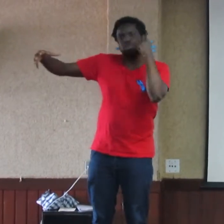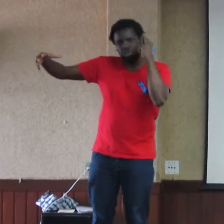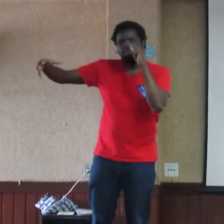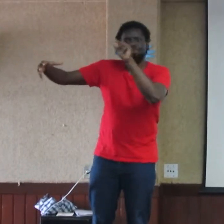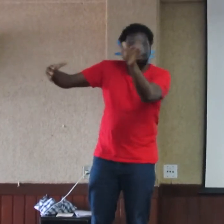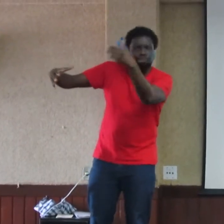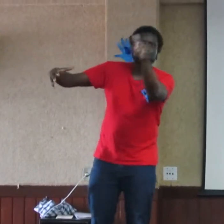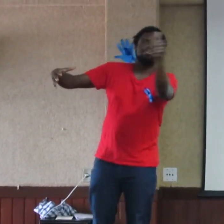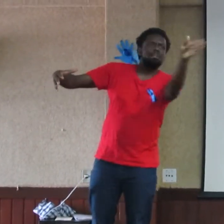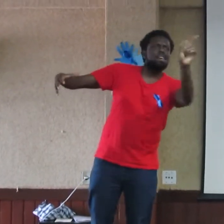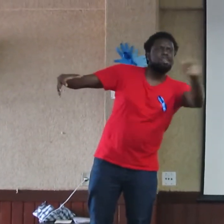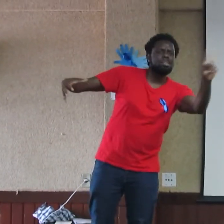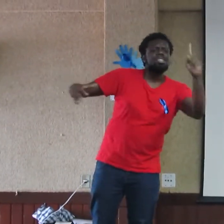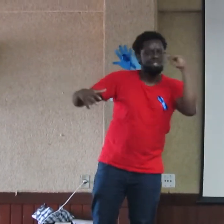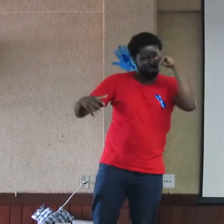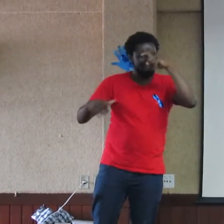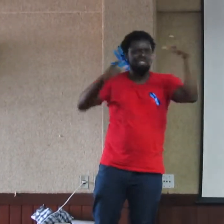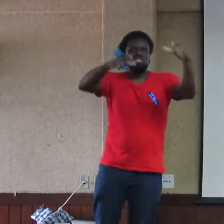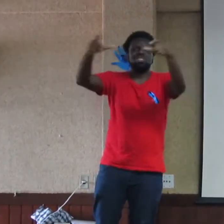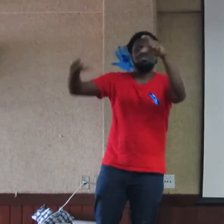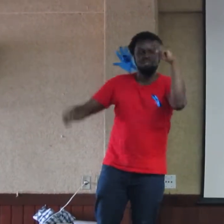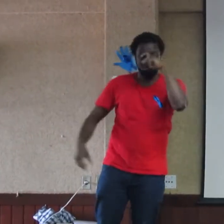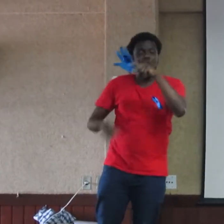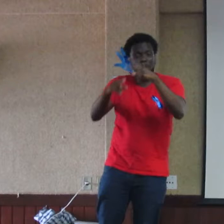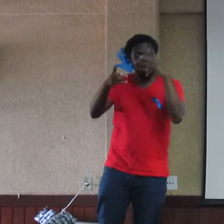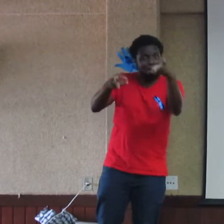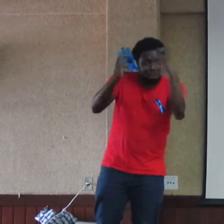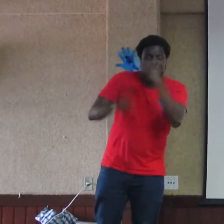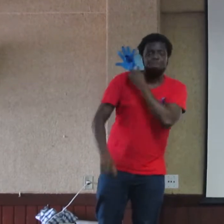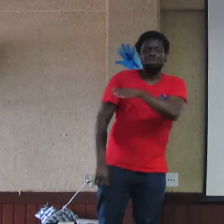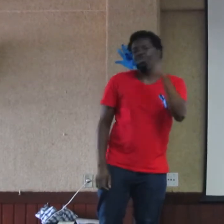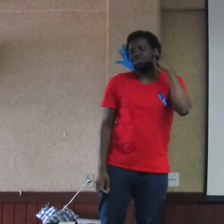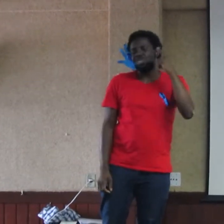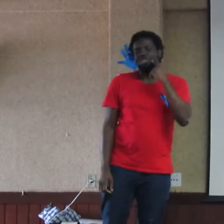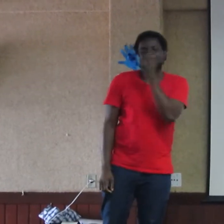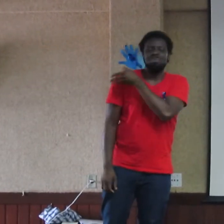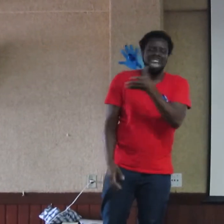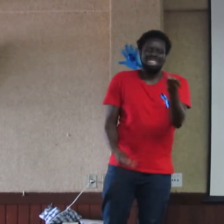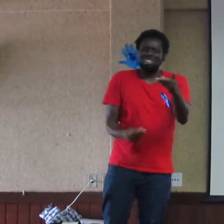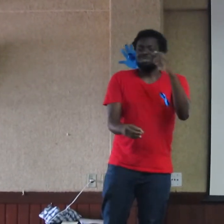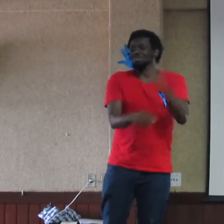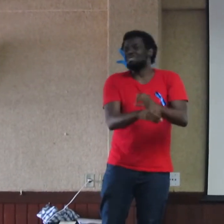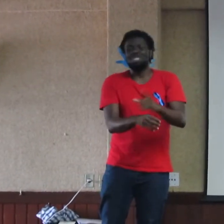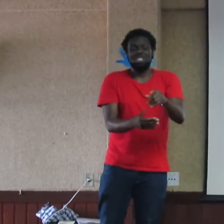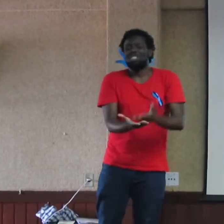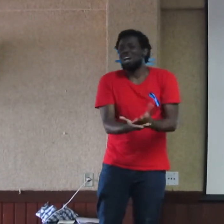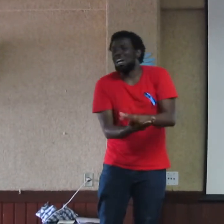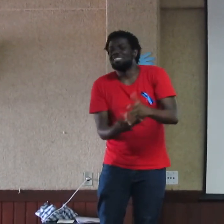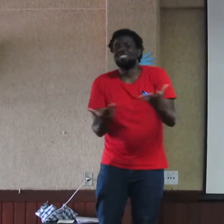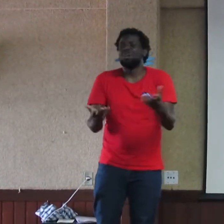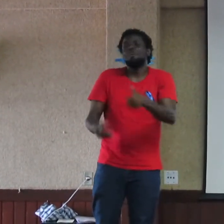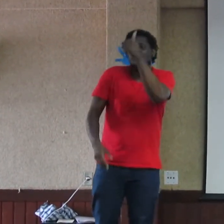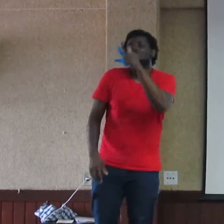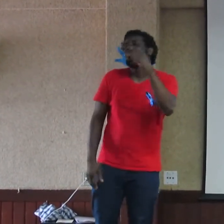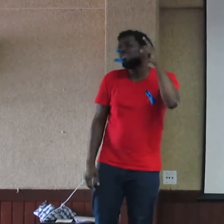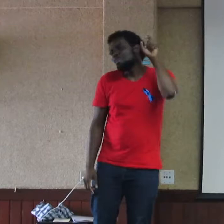na Interbras também, eu fui, e diferentes outras empresas. sempre tem esse preconceito com o surdo.